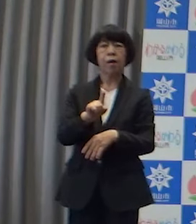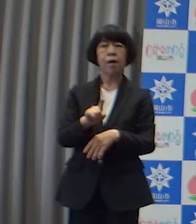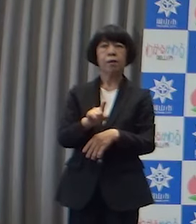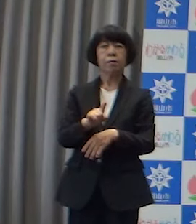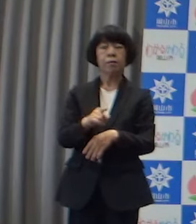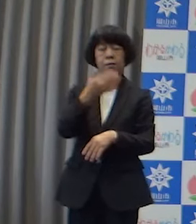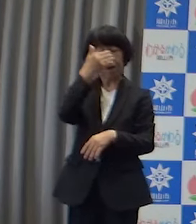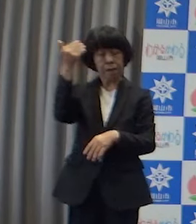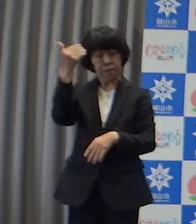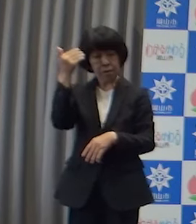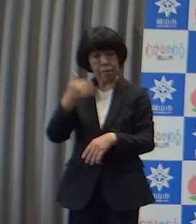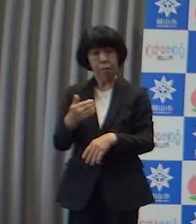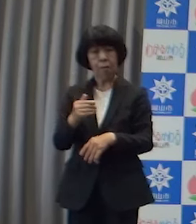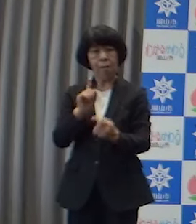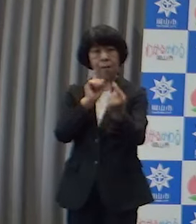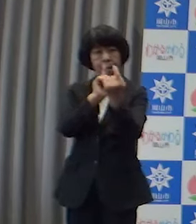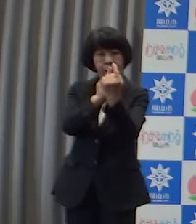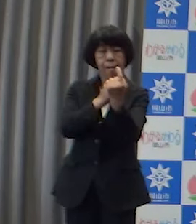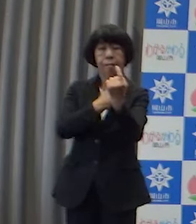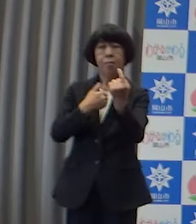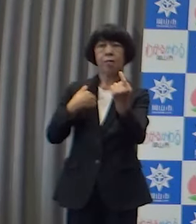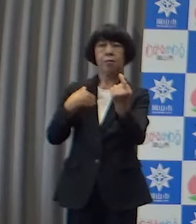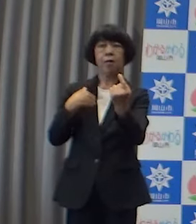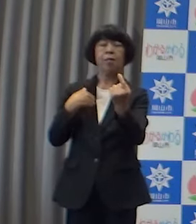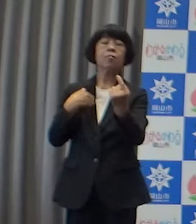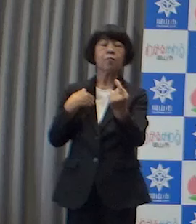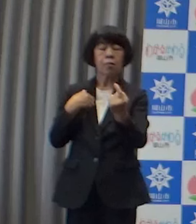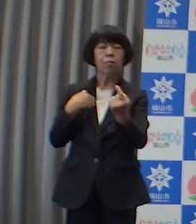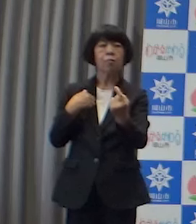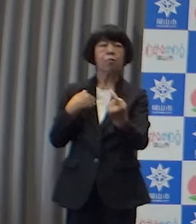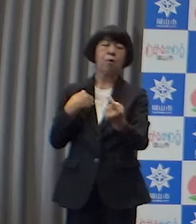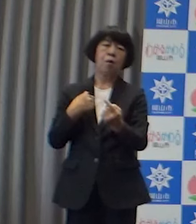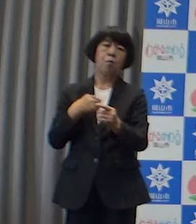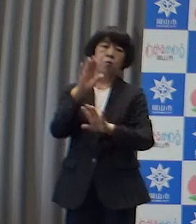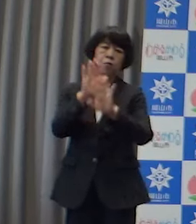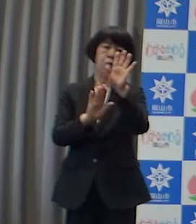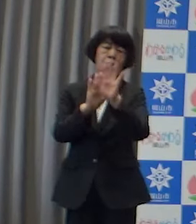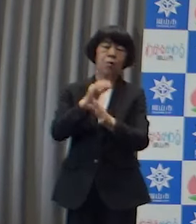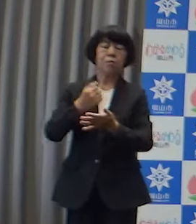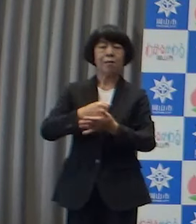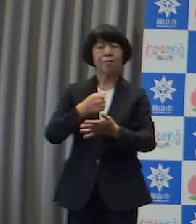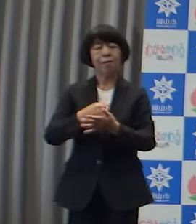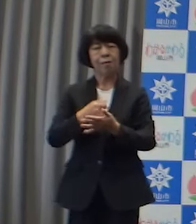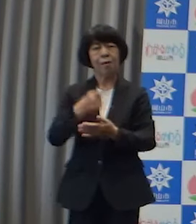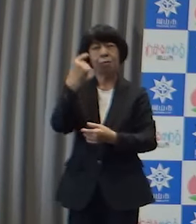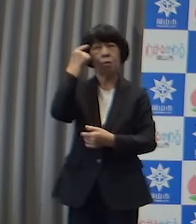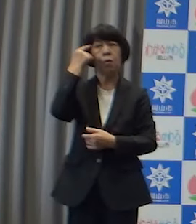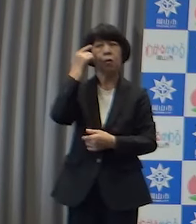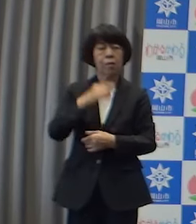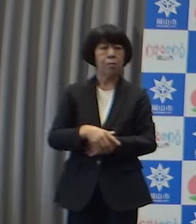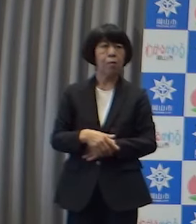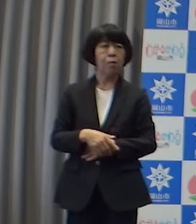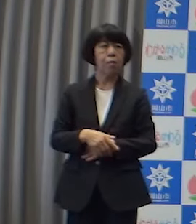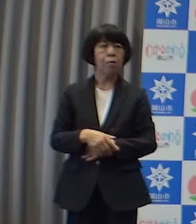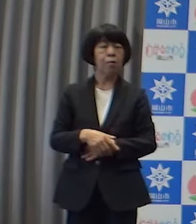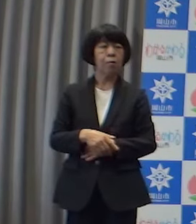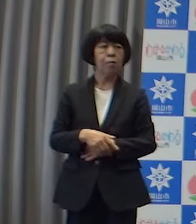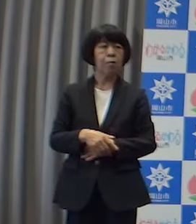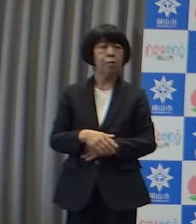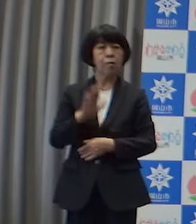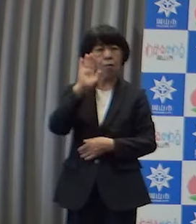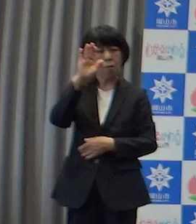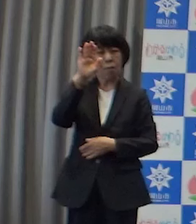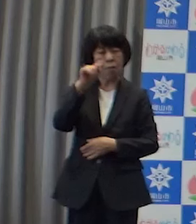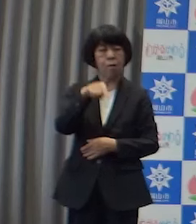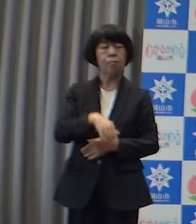を急だったこともあるようですけども、もう一回こう仕切り直してやるみたいなことはないんでしょうか。希望がないんでしょうか。